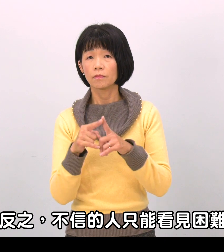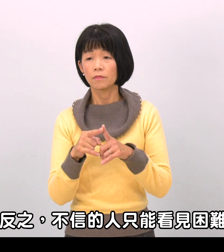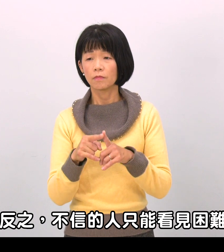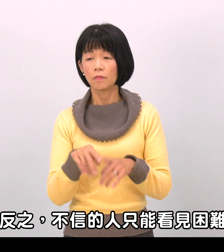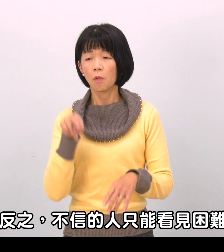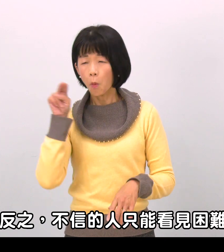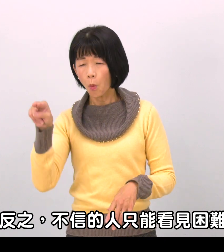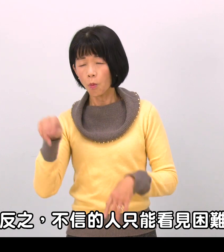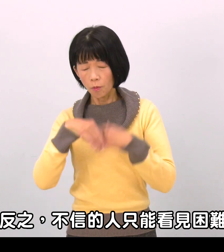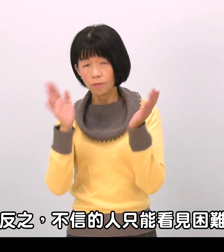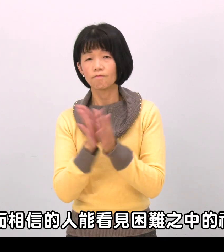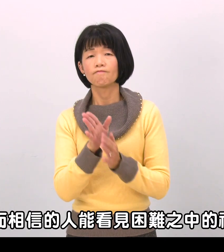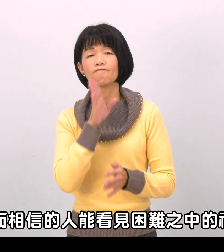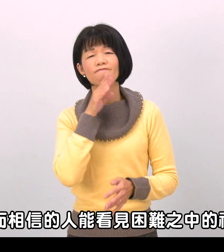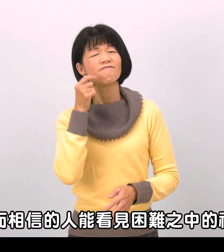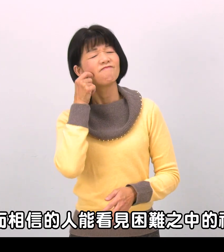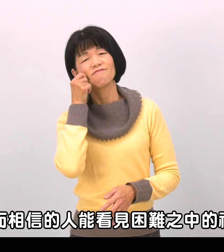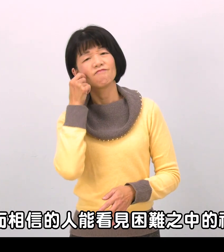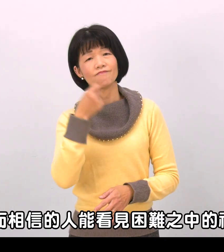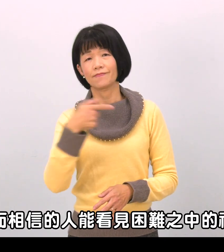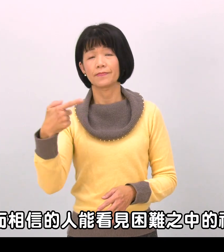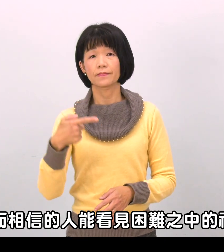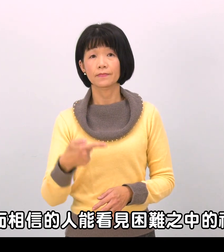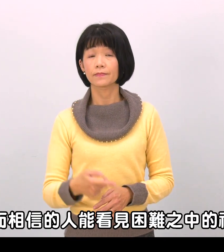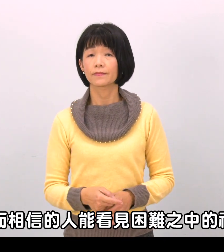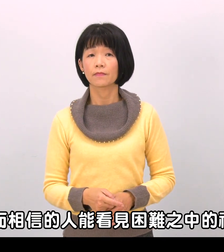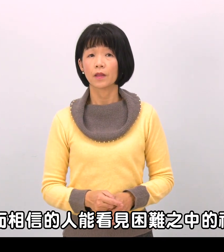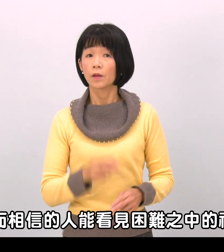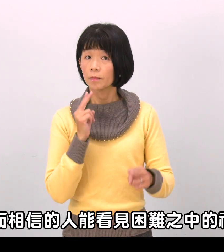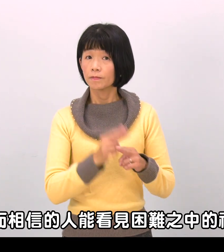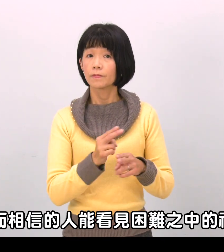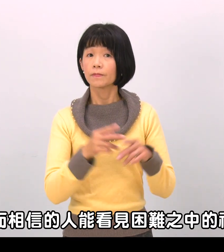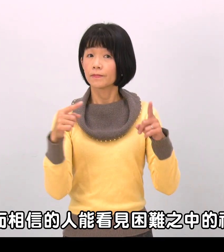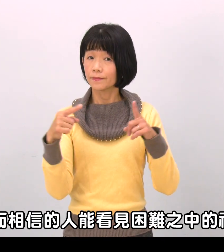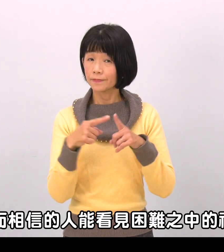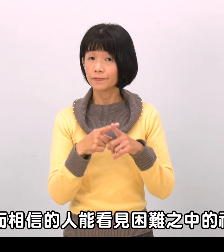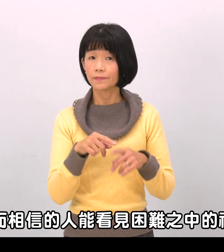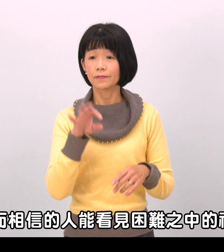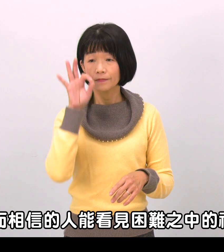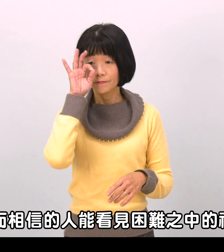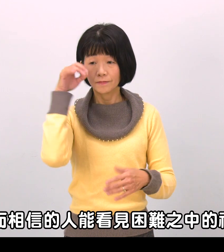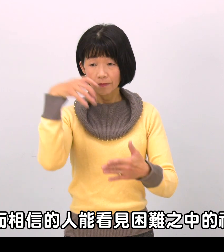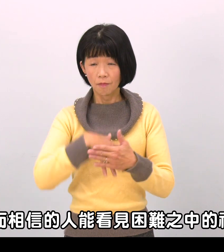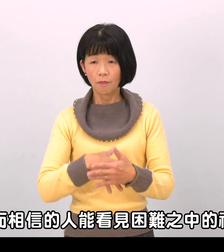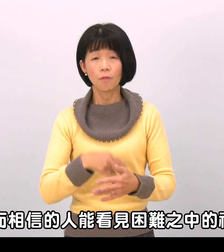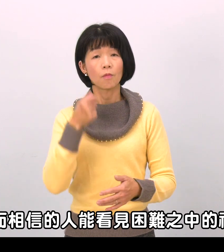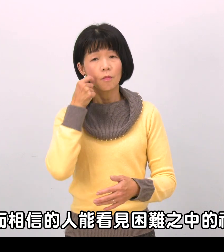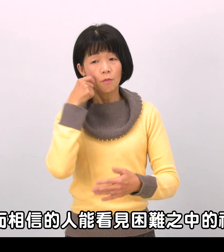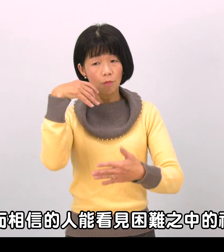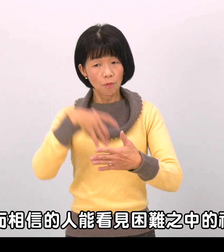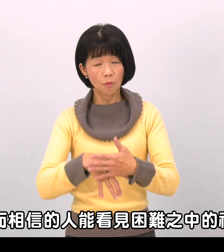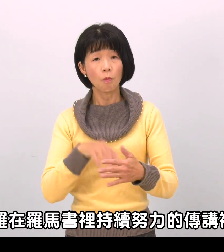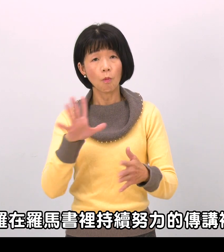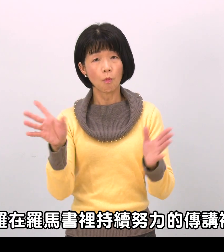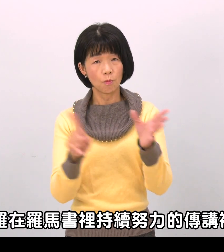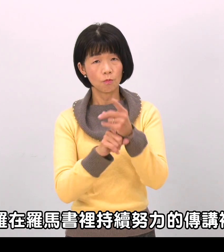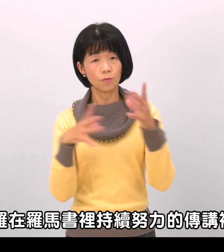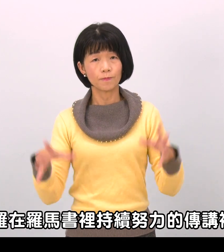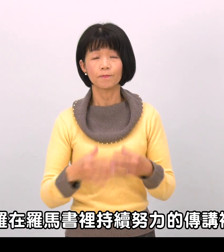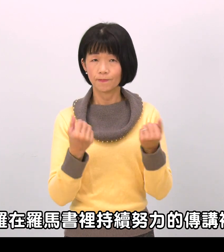难，而相信的人能看见困难之中的神。保罗在罗马